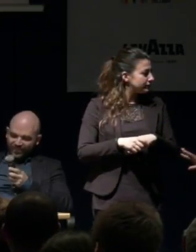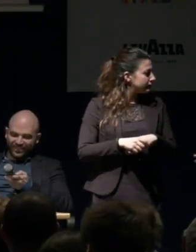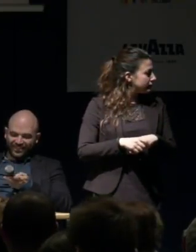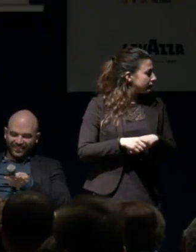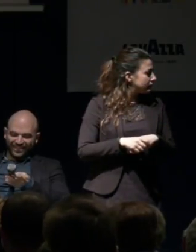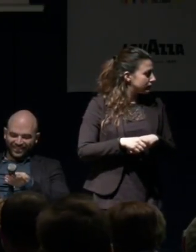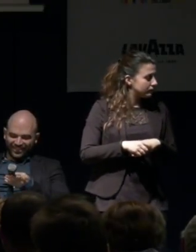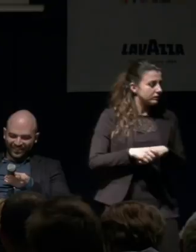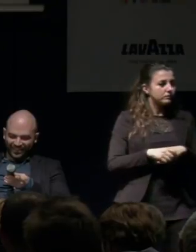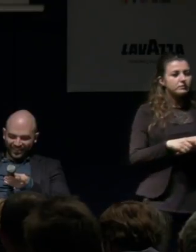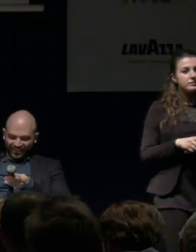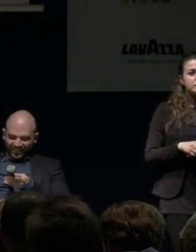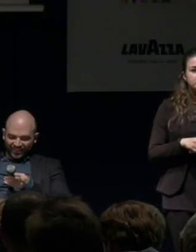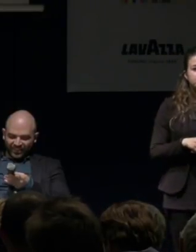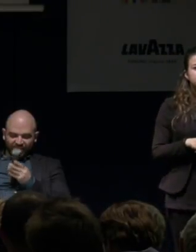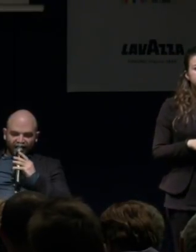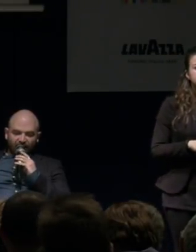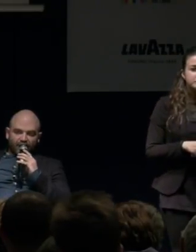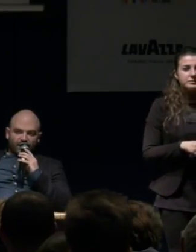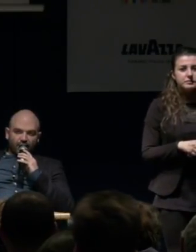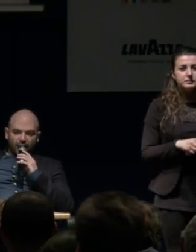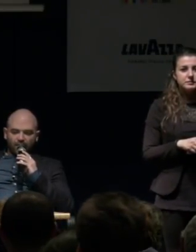faremo rapiti roberto